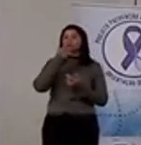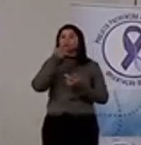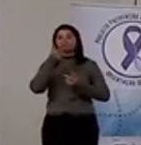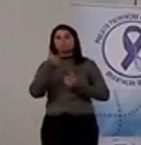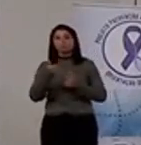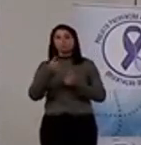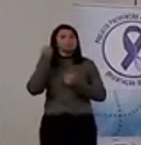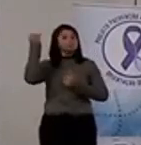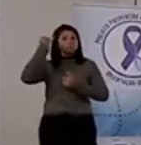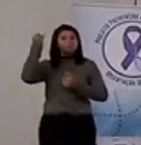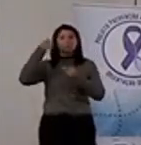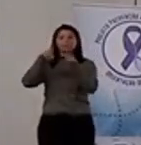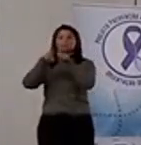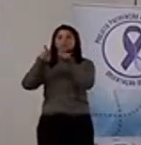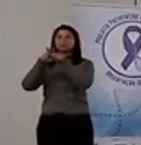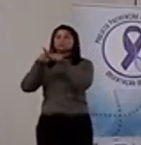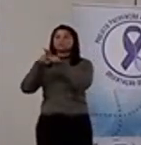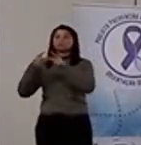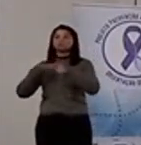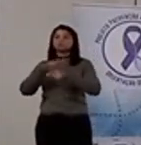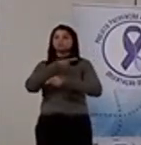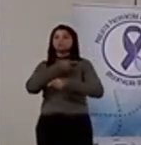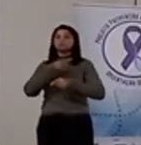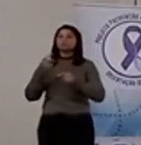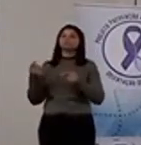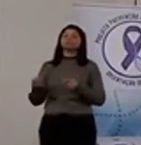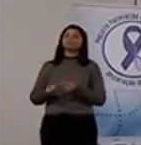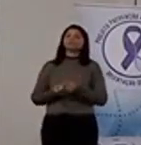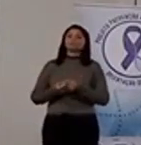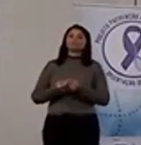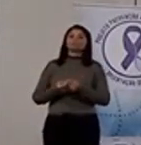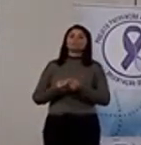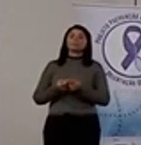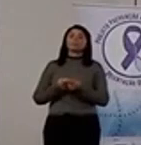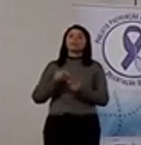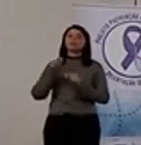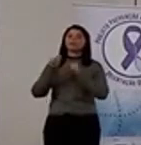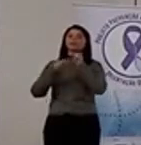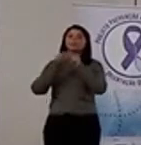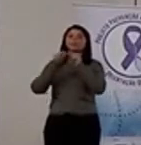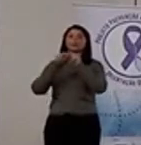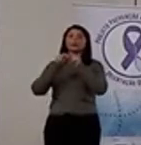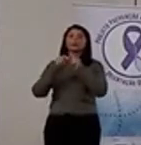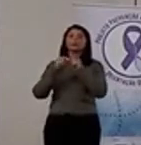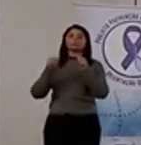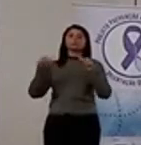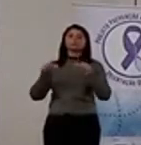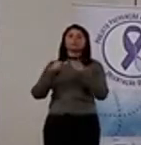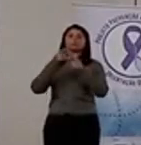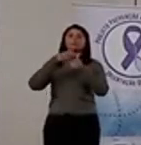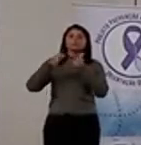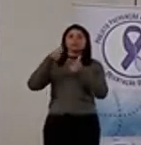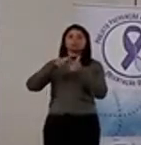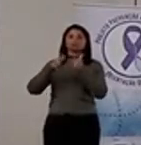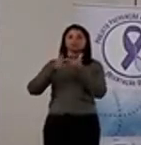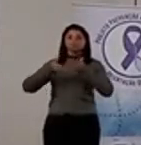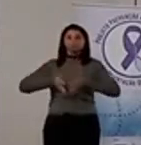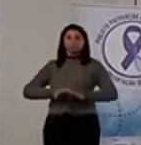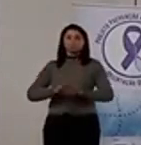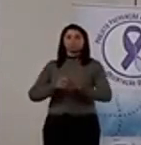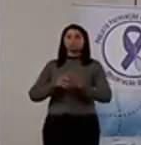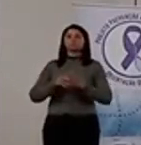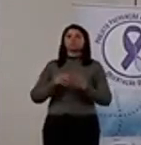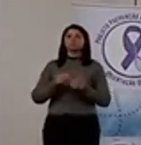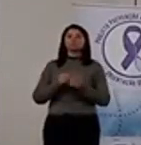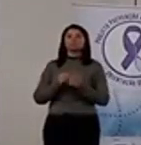importante também, isso faz parte da saúde do bebê. As deformidades são presentes em 1 a 2% dos recém-nascidos. Repare que isso não